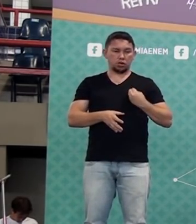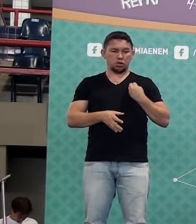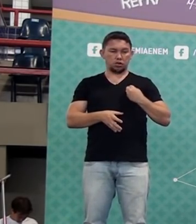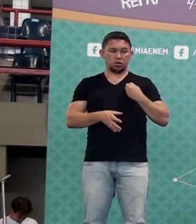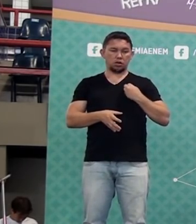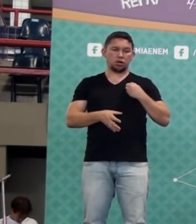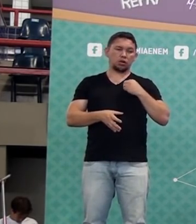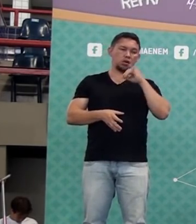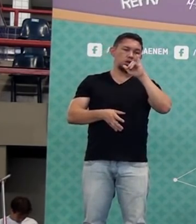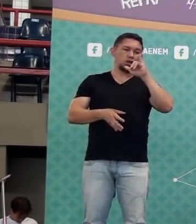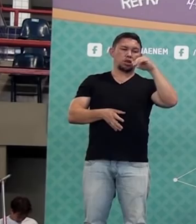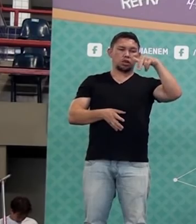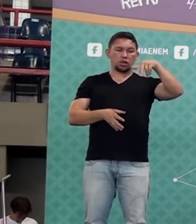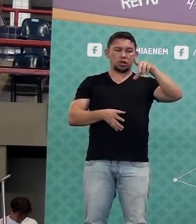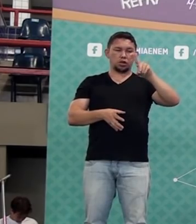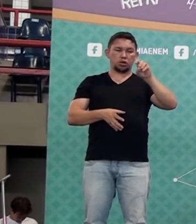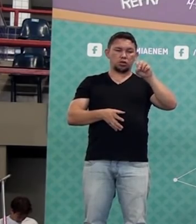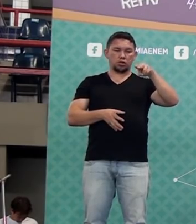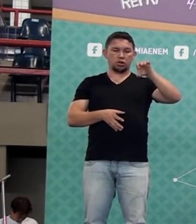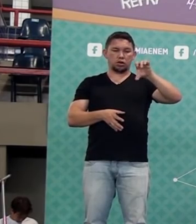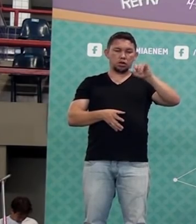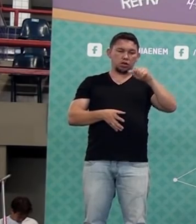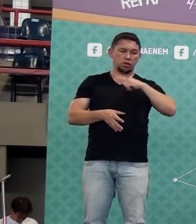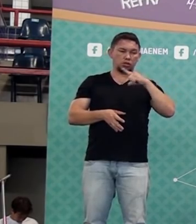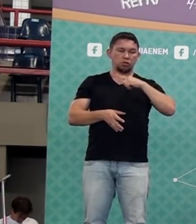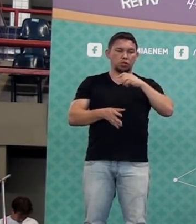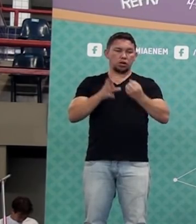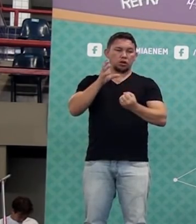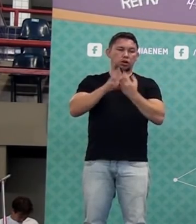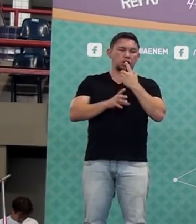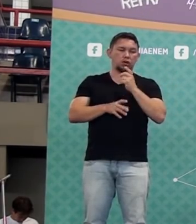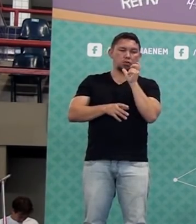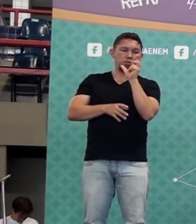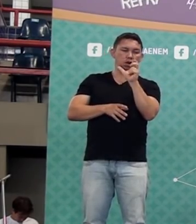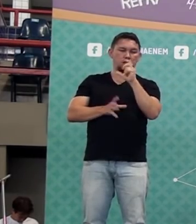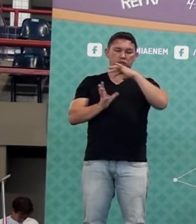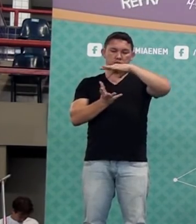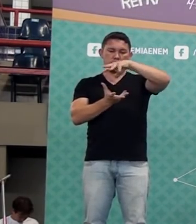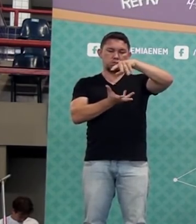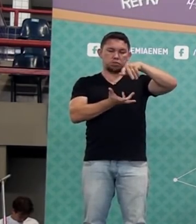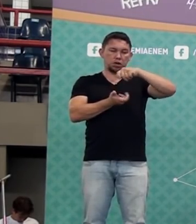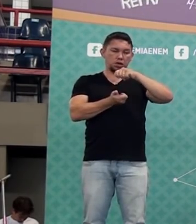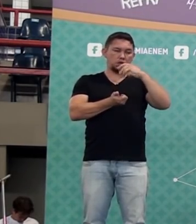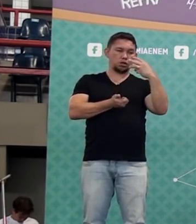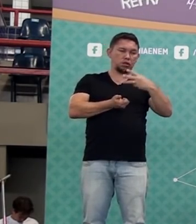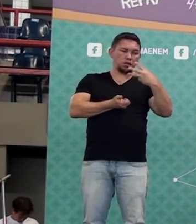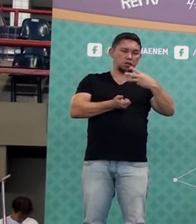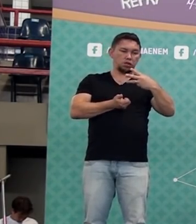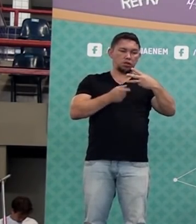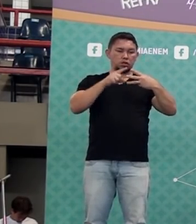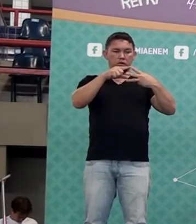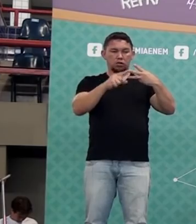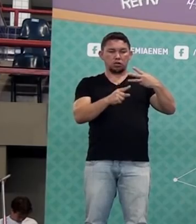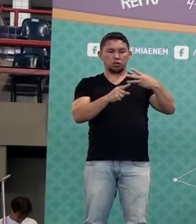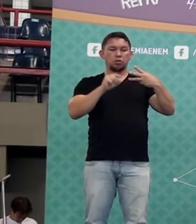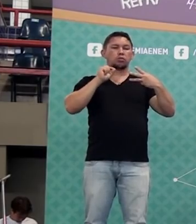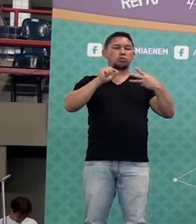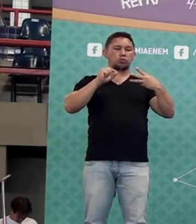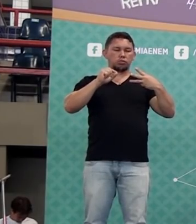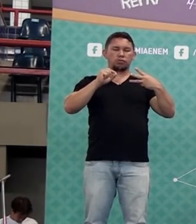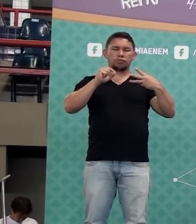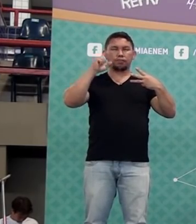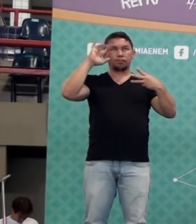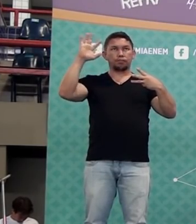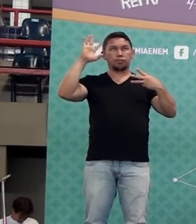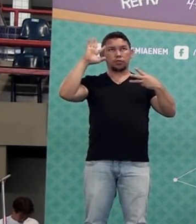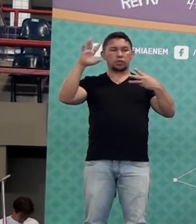expressão países de terceiro mundo. Países de terceiro mundo. O que queria dizer terceiro mundo? Quando a gente pensa em terceiro mundo, muita gente